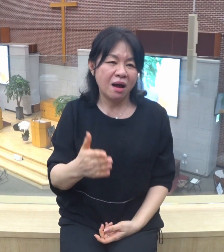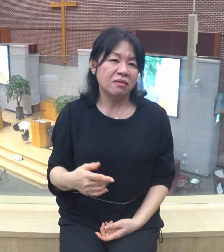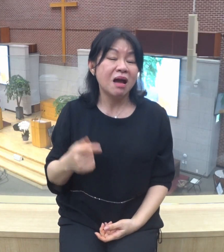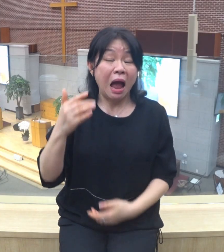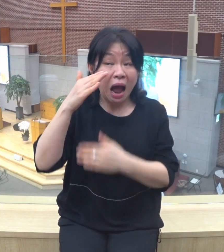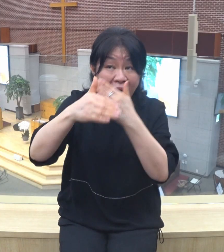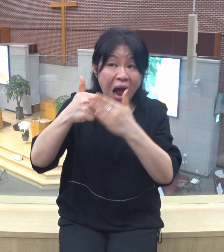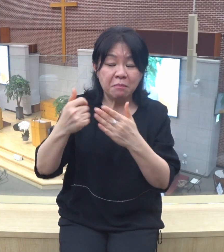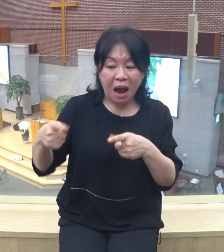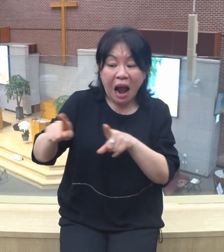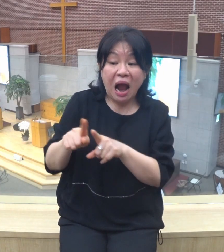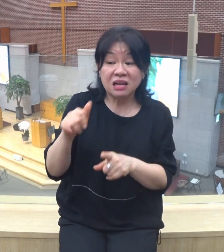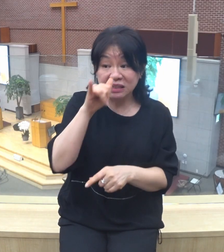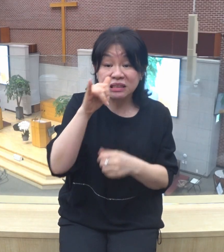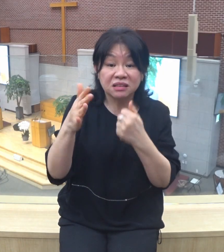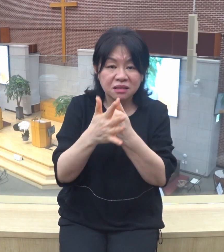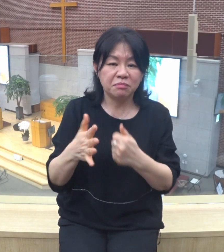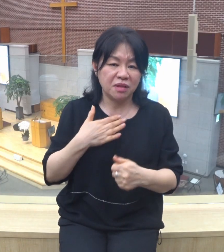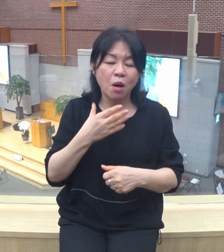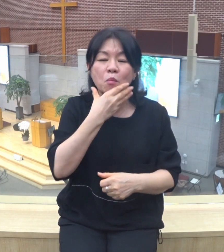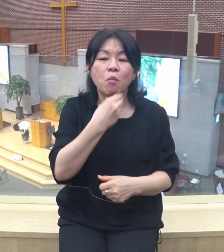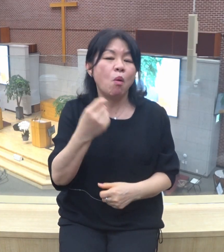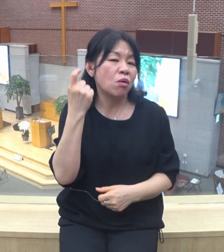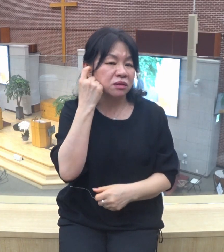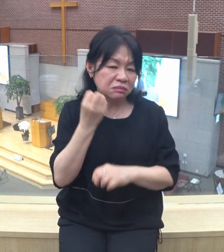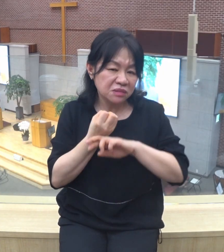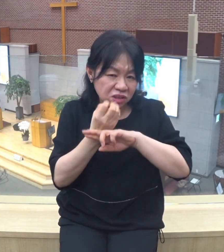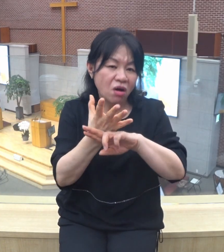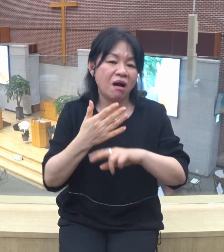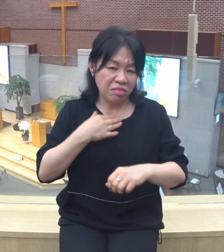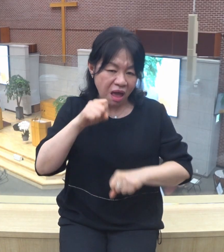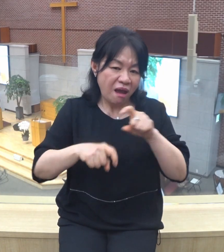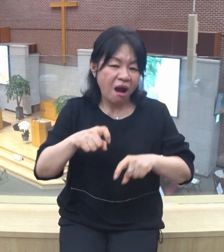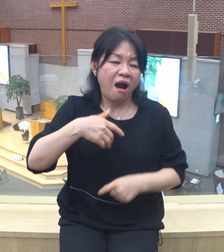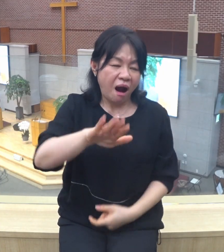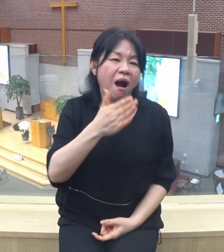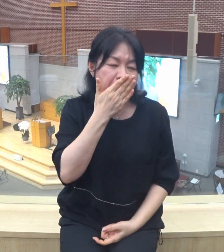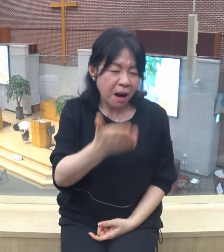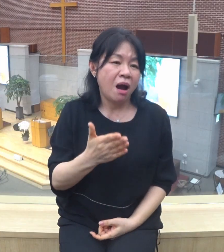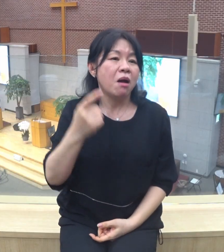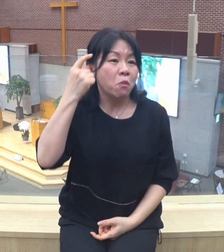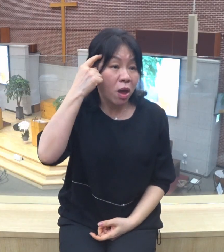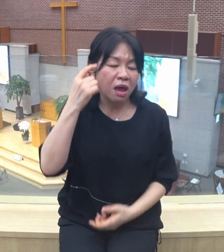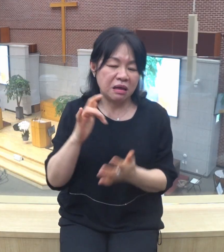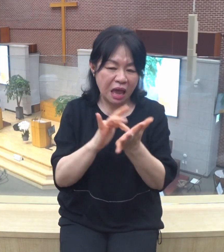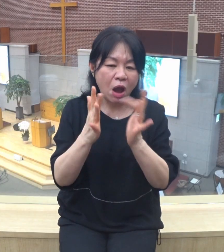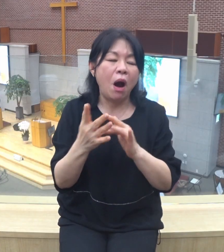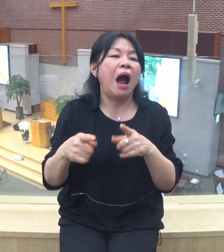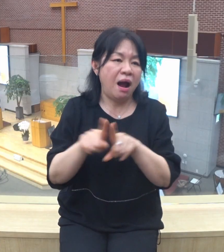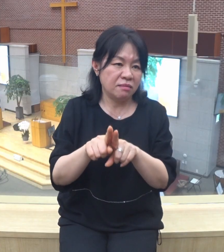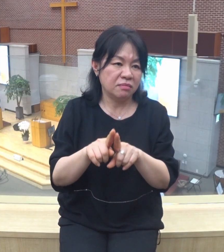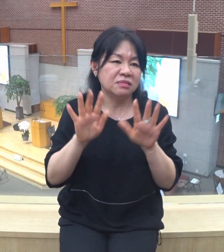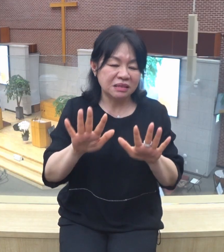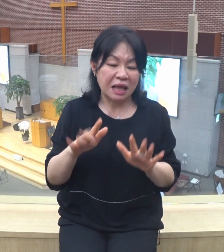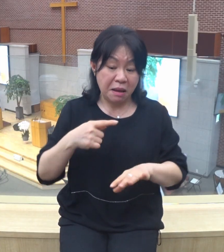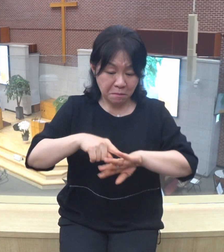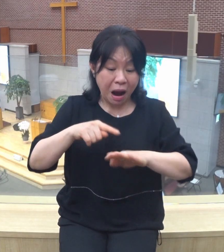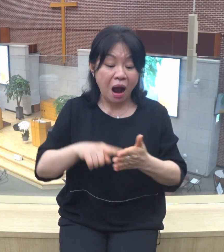변하지 않지만 제가 달라졌습니다. 하나님과 함께, 예수님과 함께라는 것이